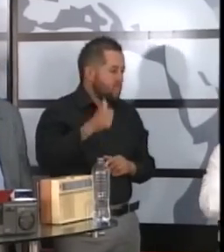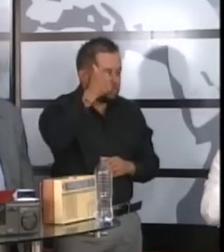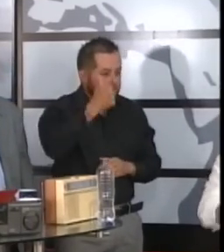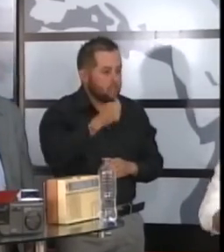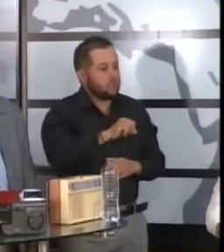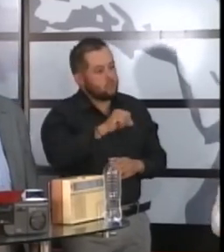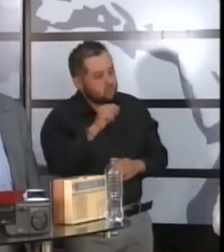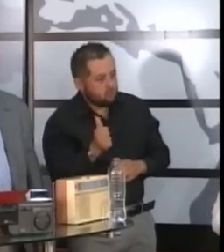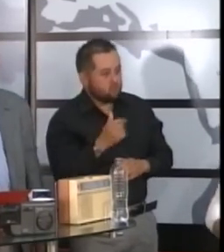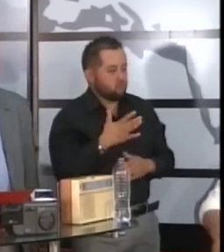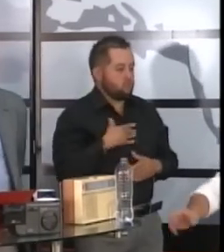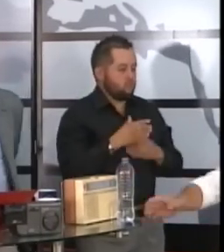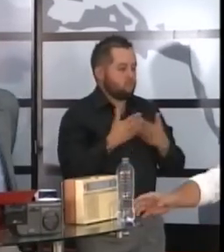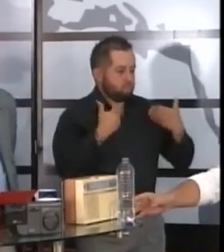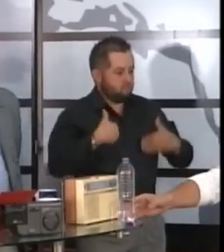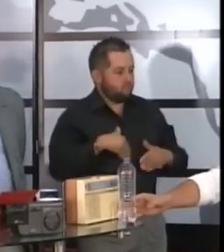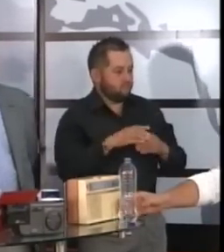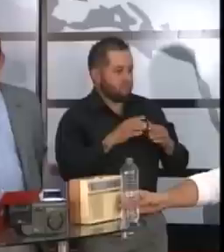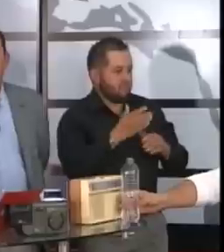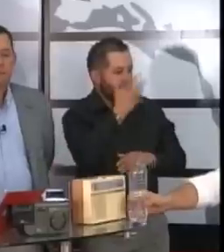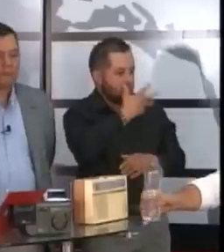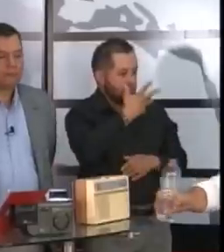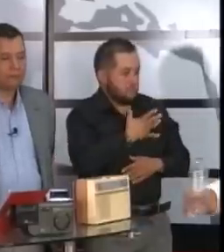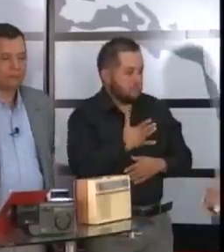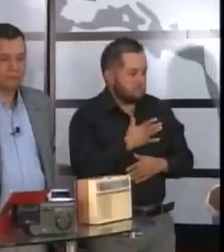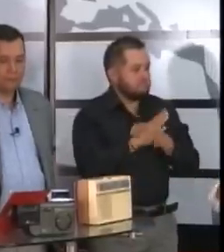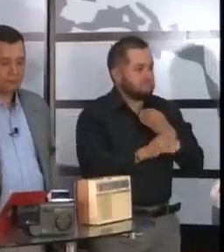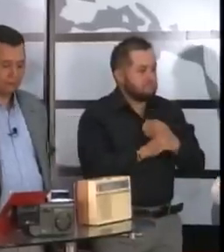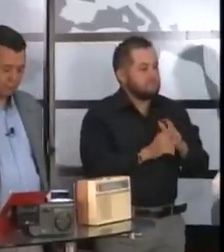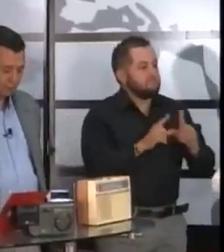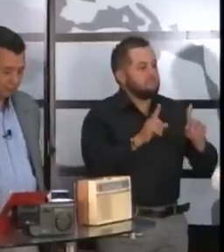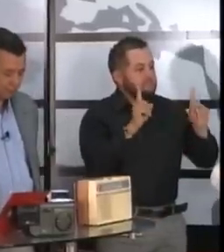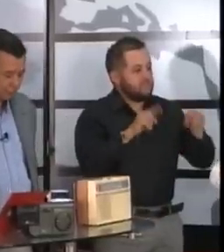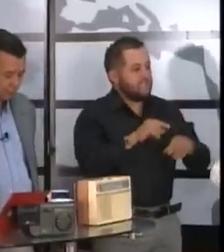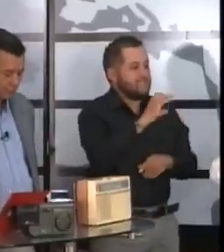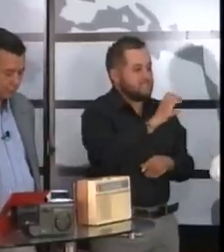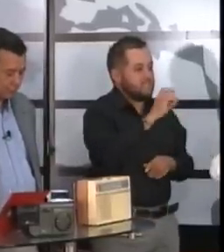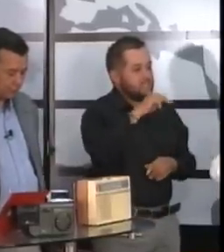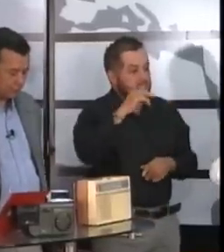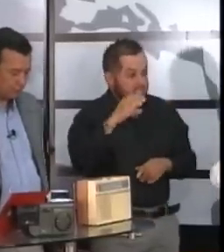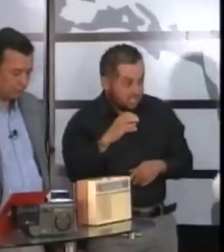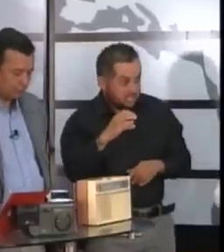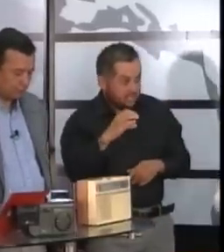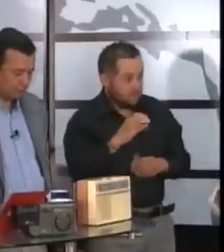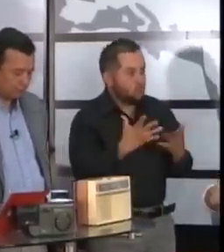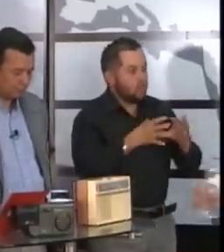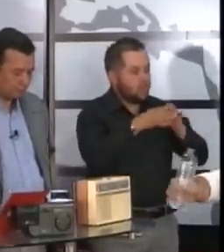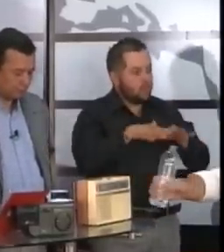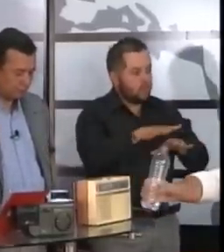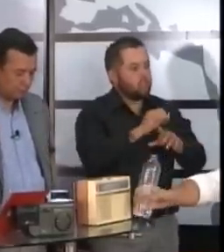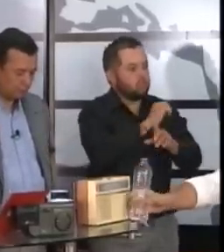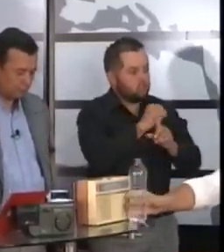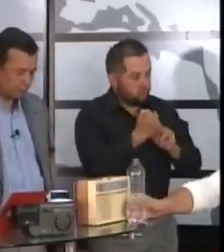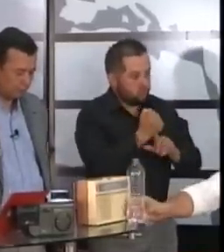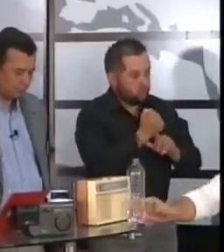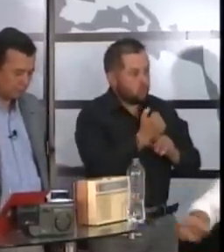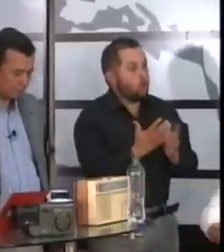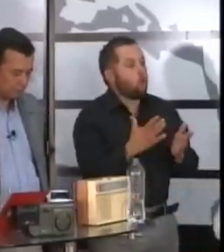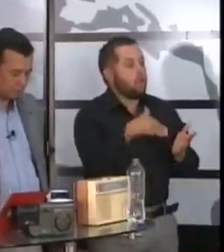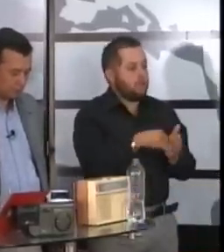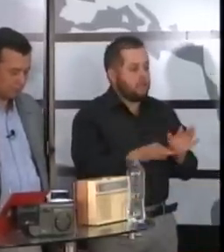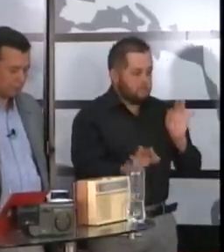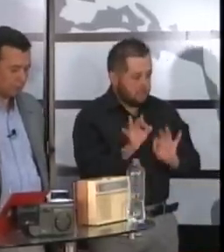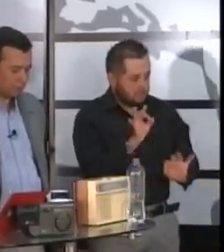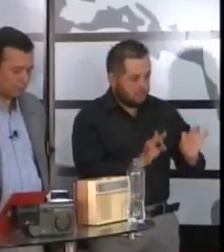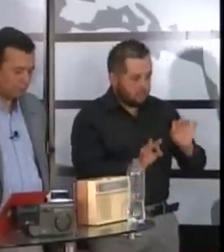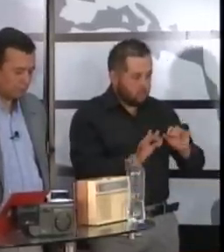a Jimmy Sin Tantos Cuentos Digital, se van conectando al canal CNC en redes sociales, vuelven y se